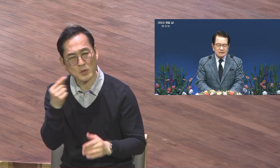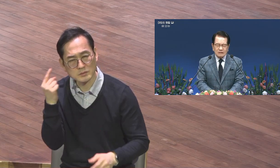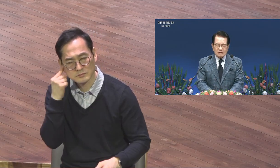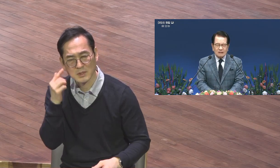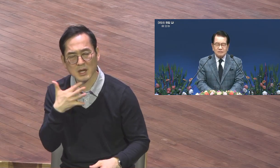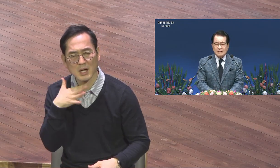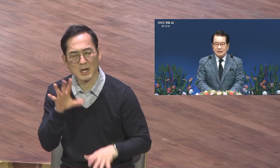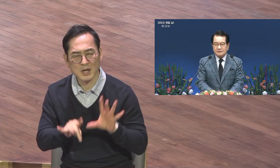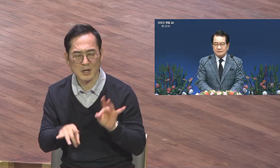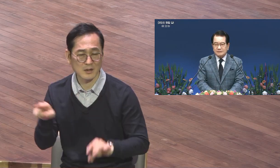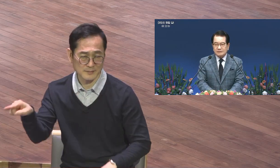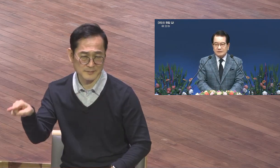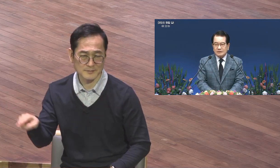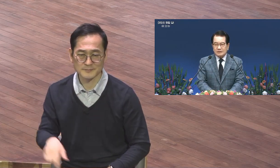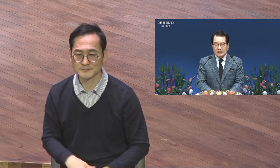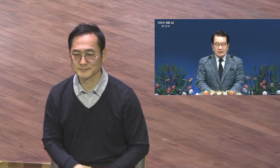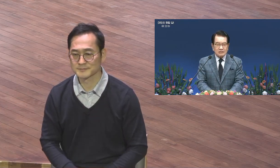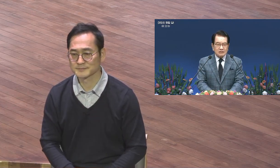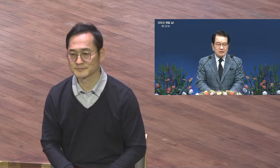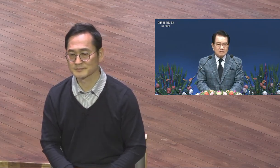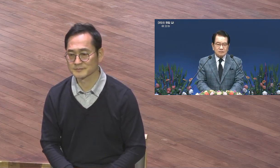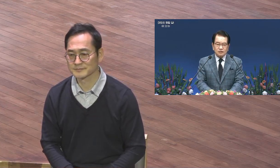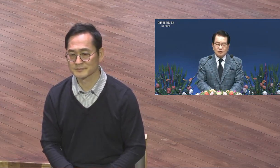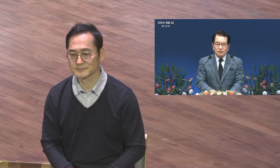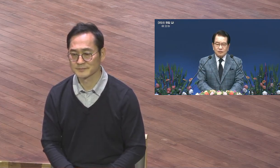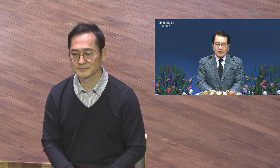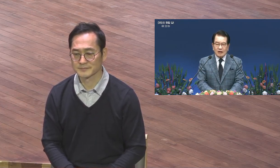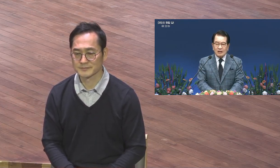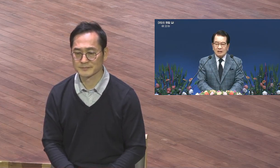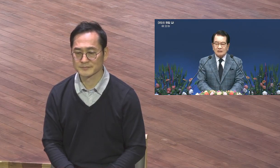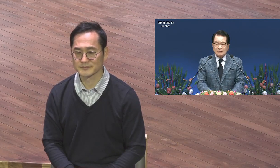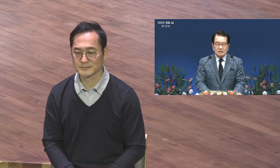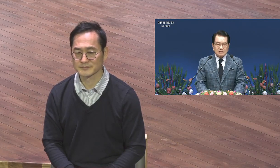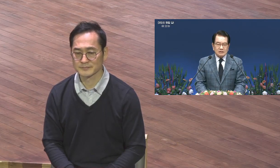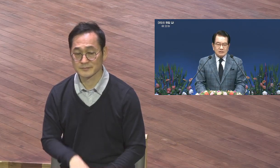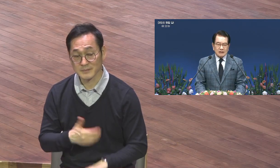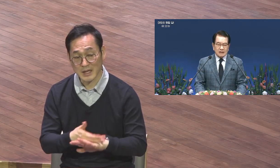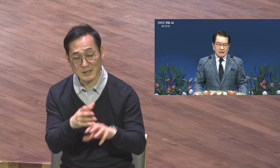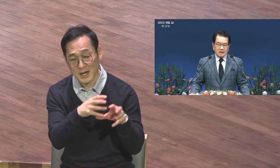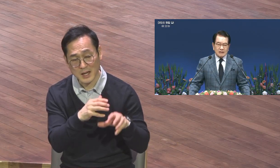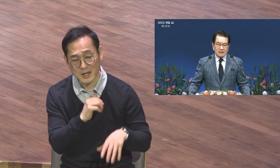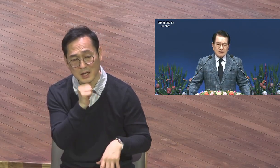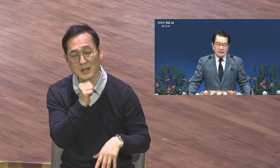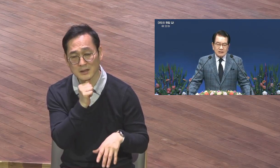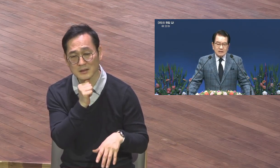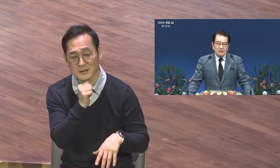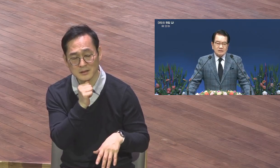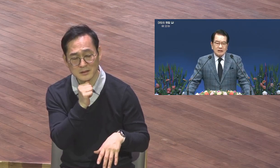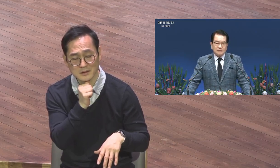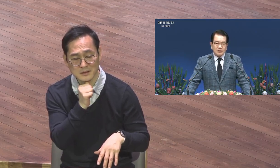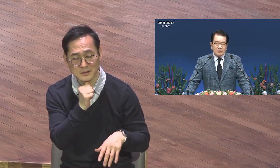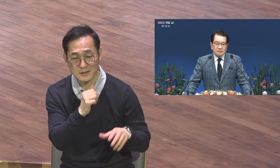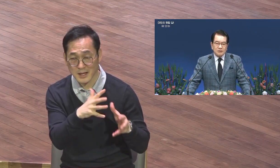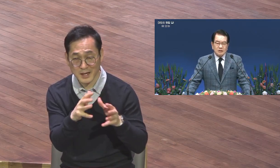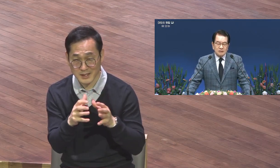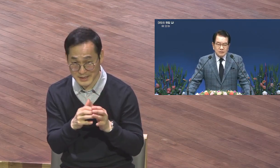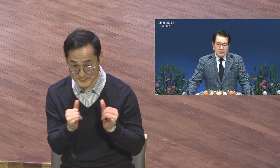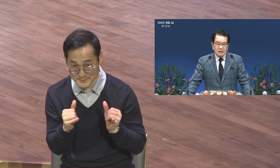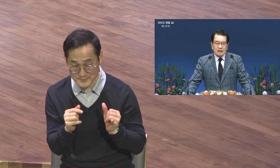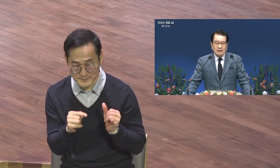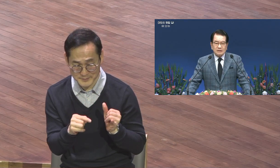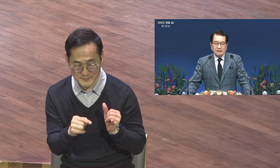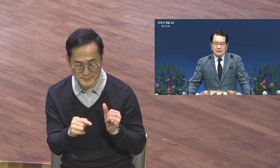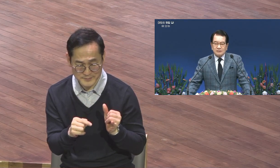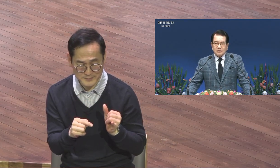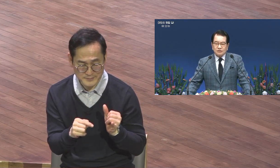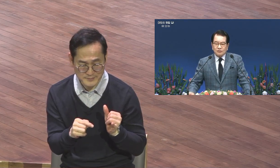그 현장하고 다릅니다. 다른 그 좀 가난한 나라 사람들은 뭐